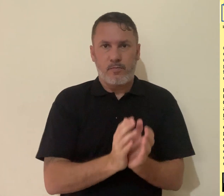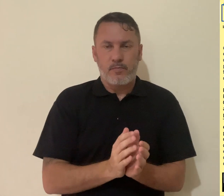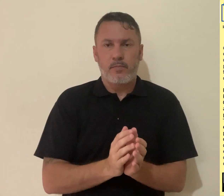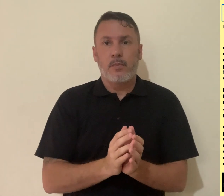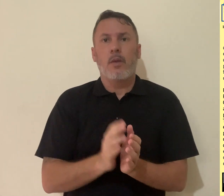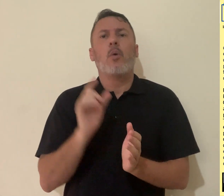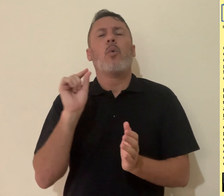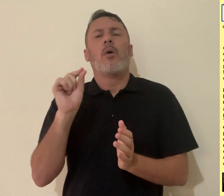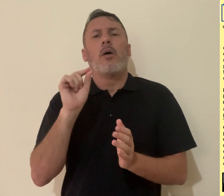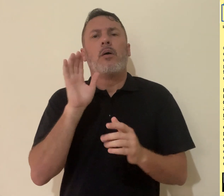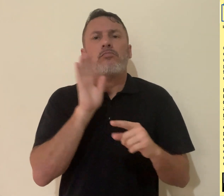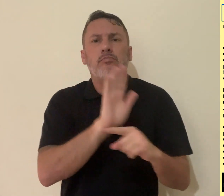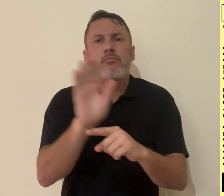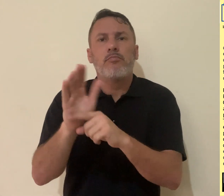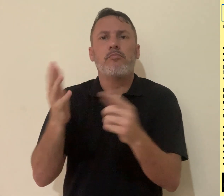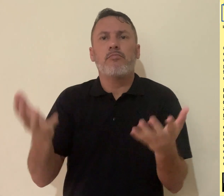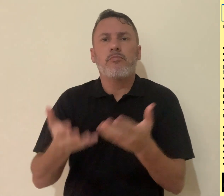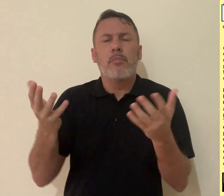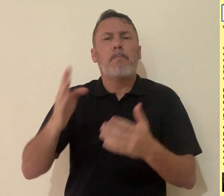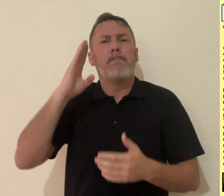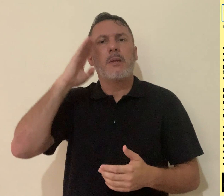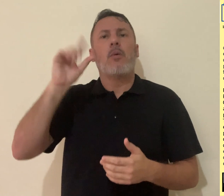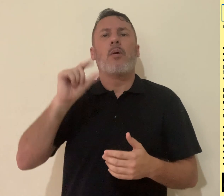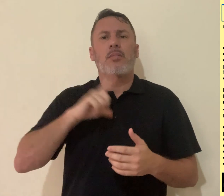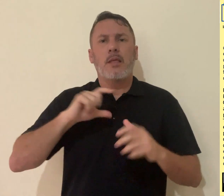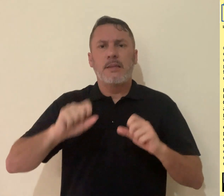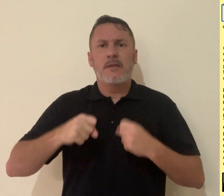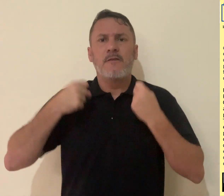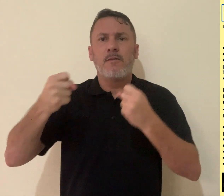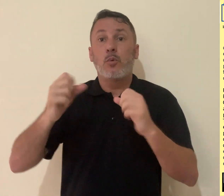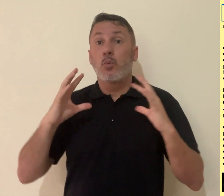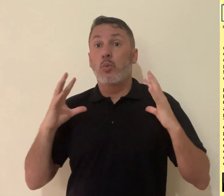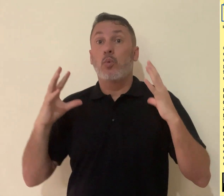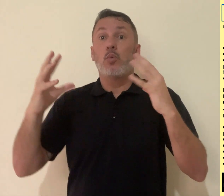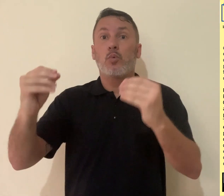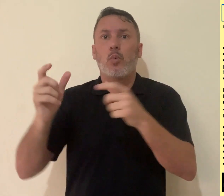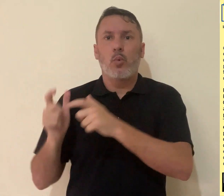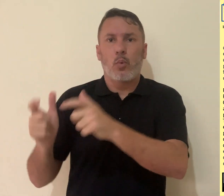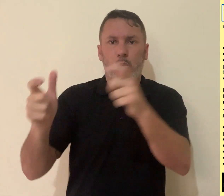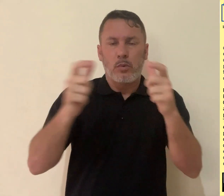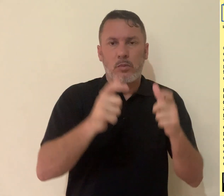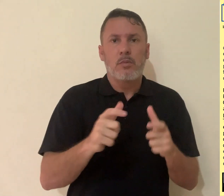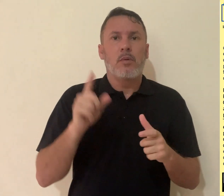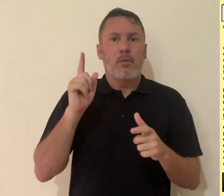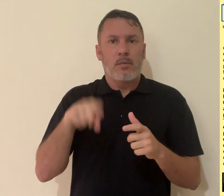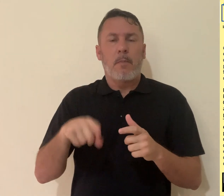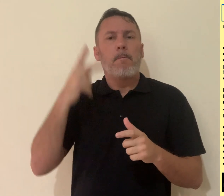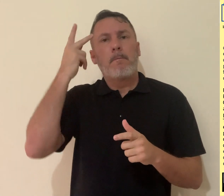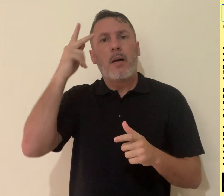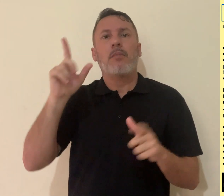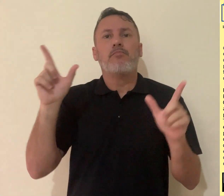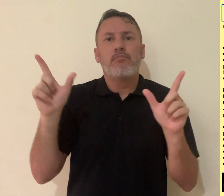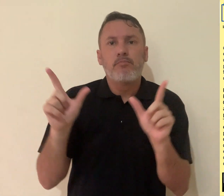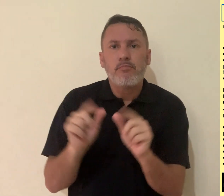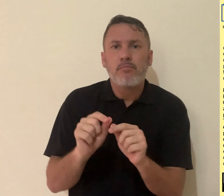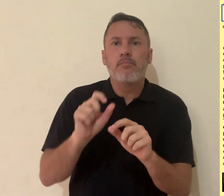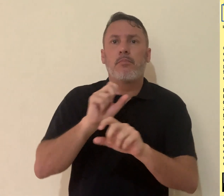forma de atuação resolutiva de sipar que a contribuir decisivamente nos esforços de todos os